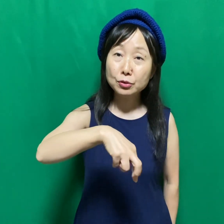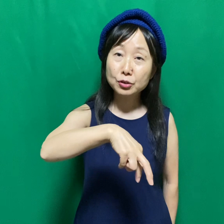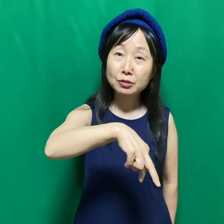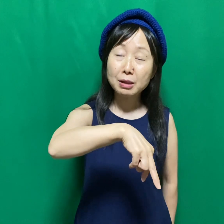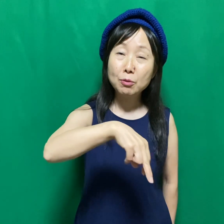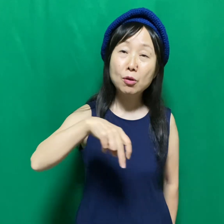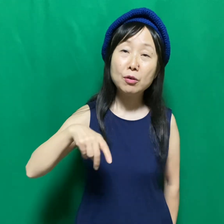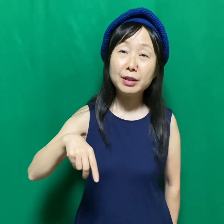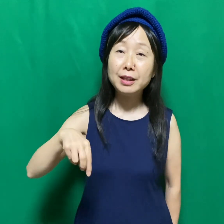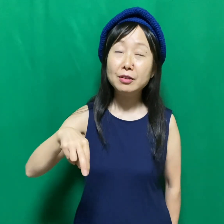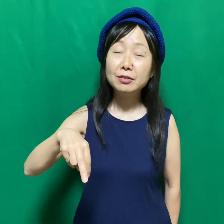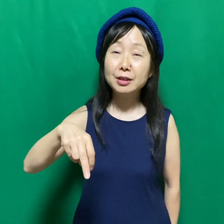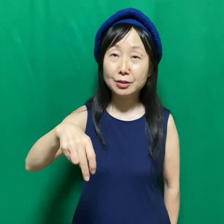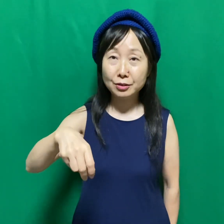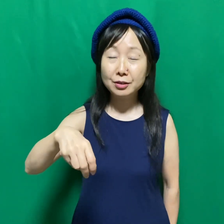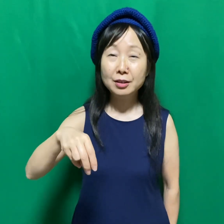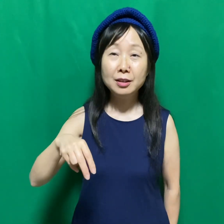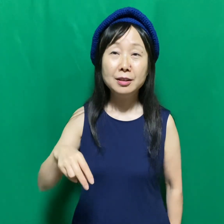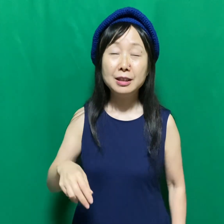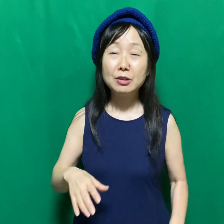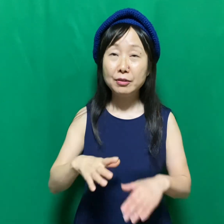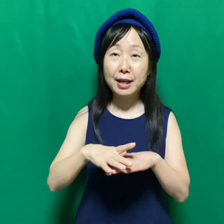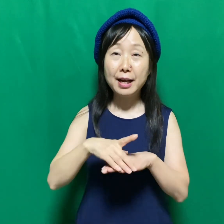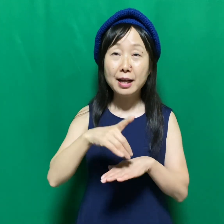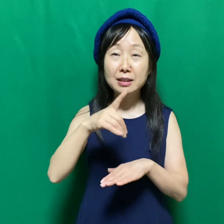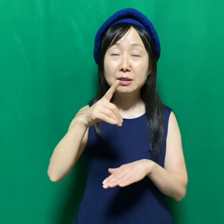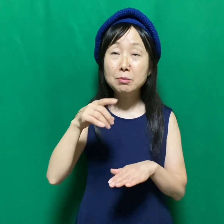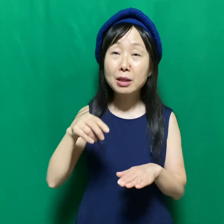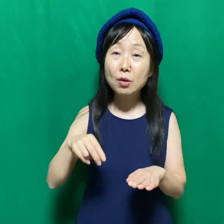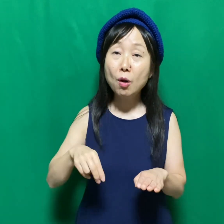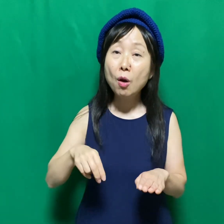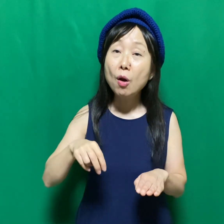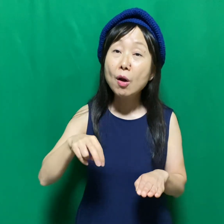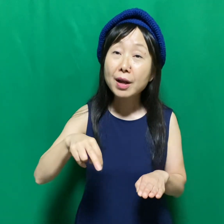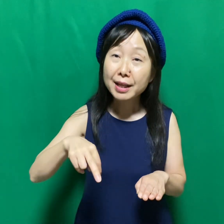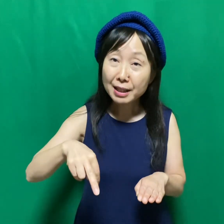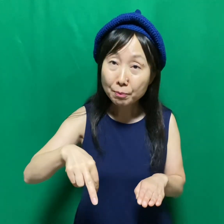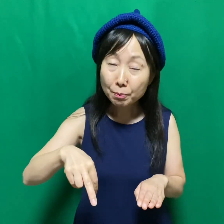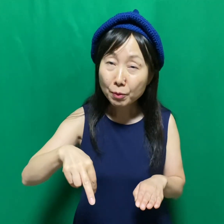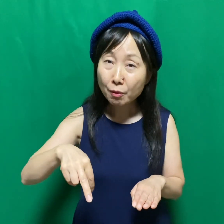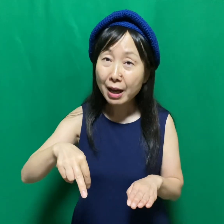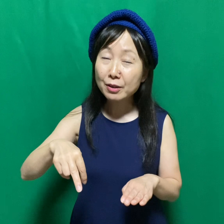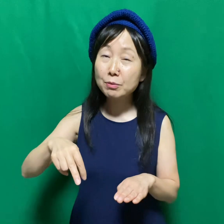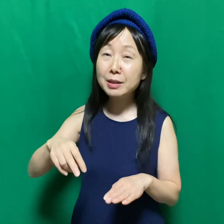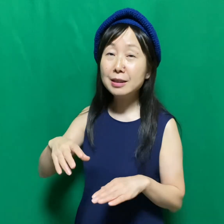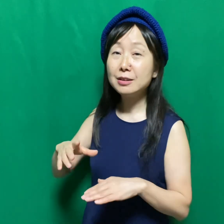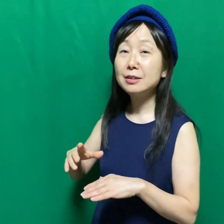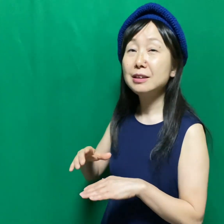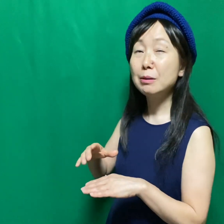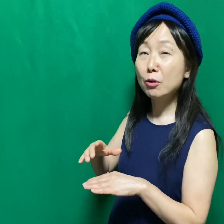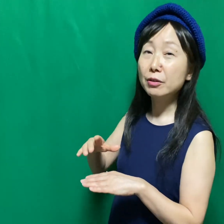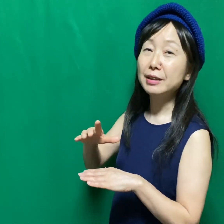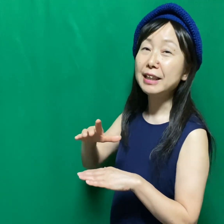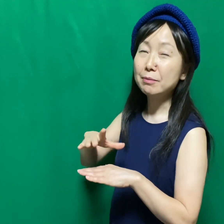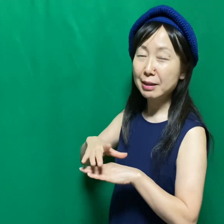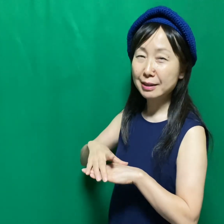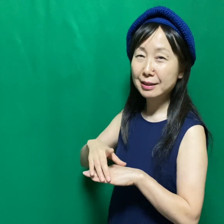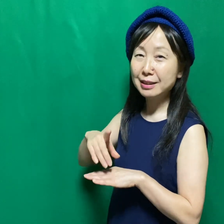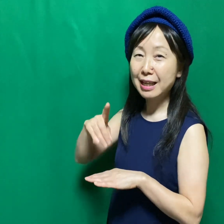手話もできるんです。なので初めの一歩は指で作ってもできます。初